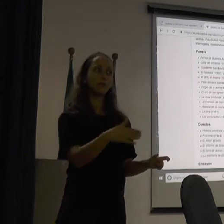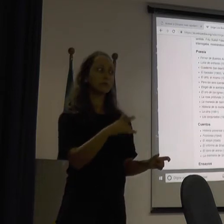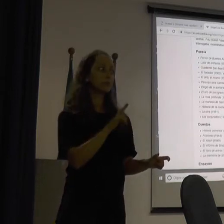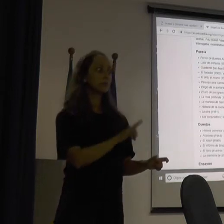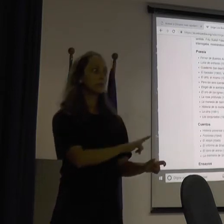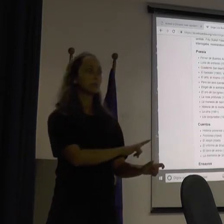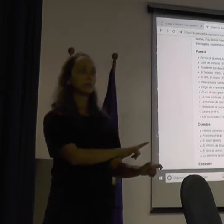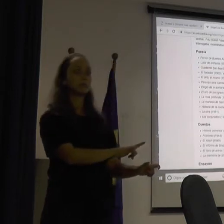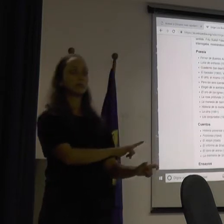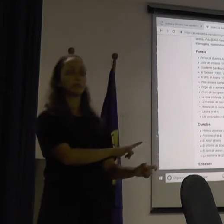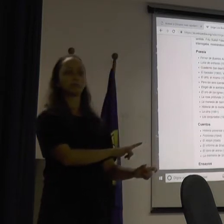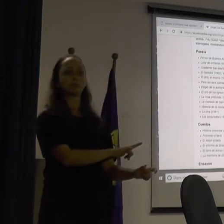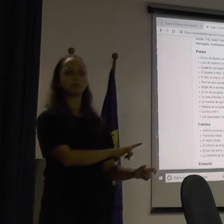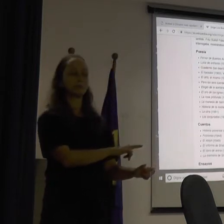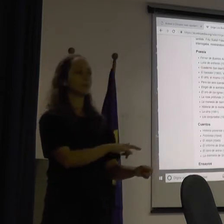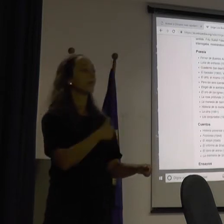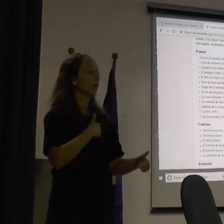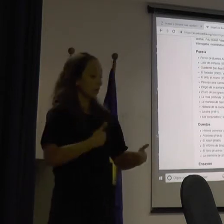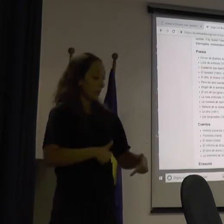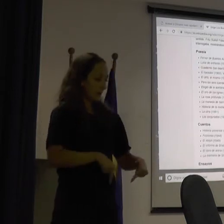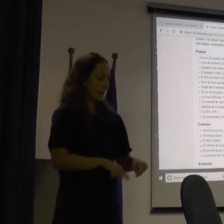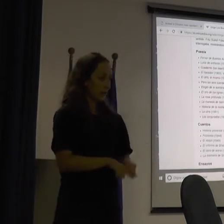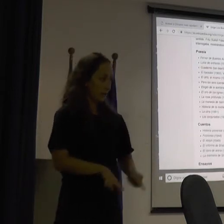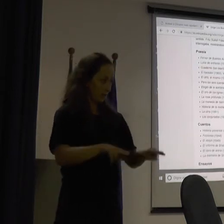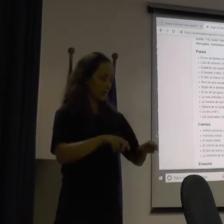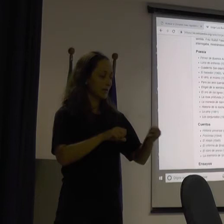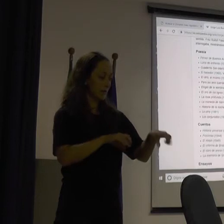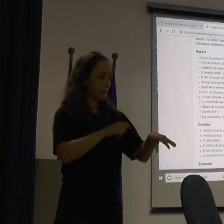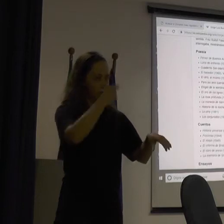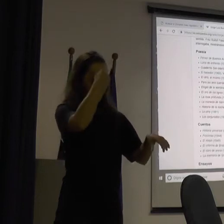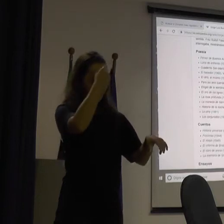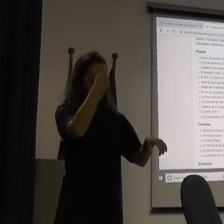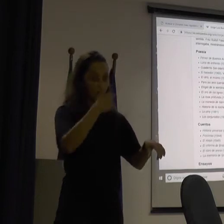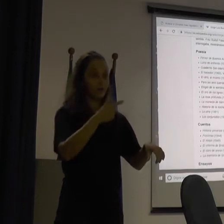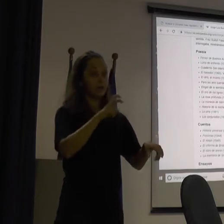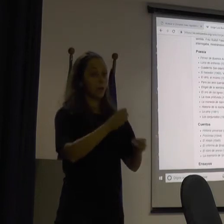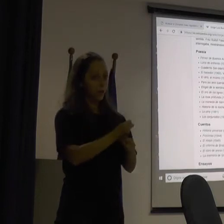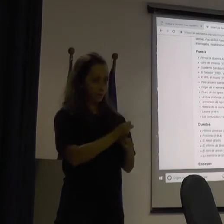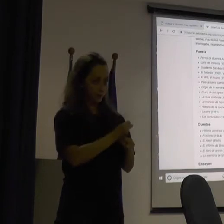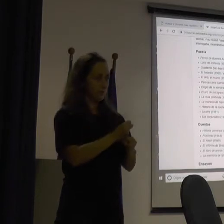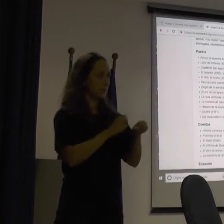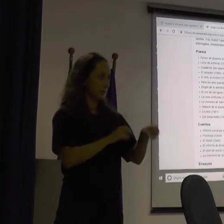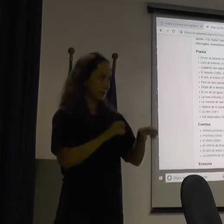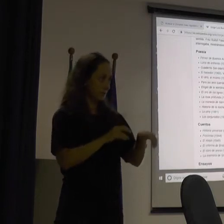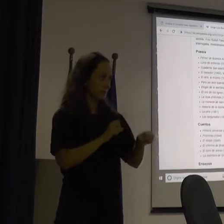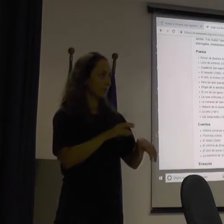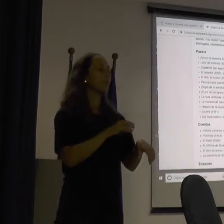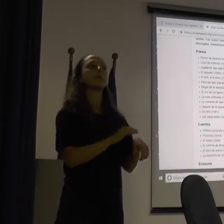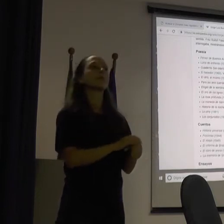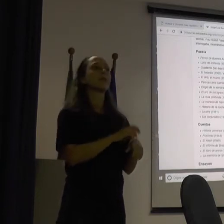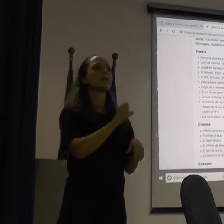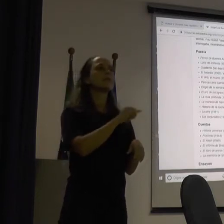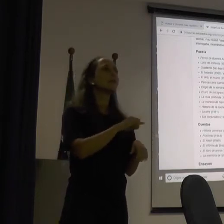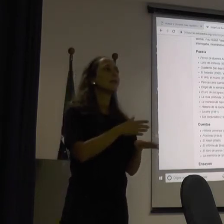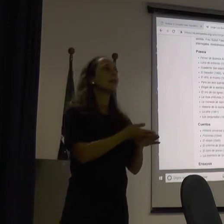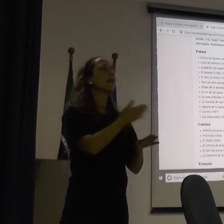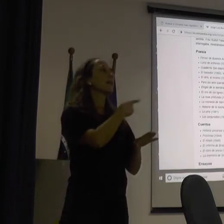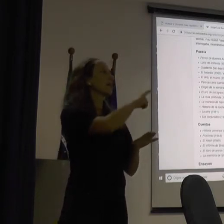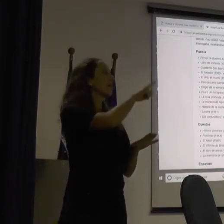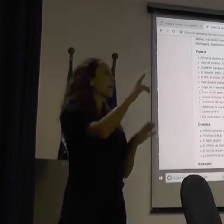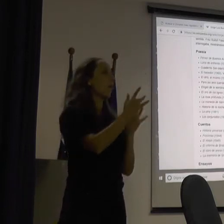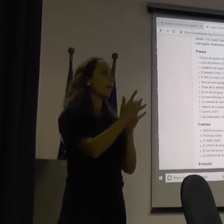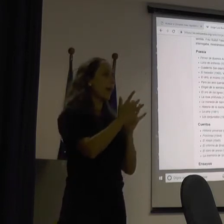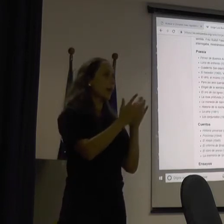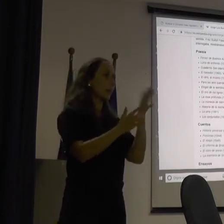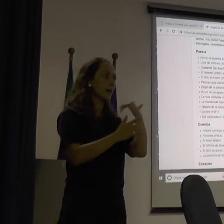os 35 anos que eu atuei aqui na graduação da UFSC, né, todo mundo que teve algum contato comigo na graduação da pós-graduação